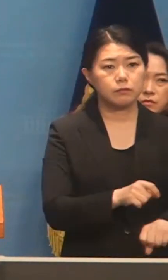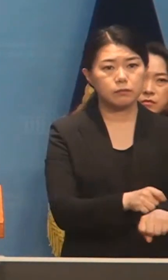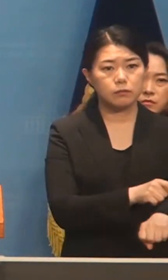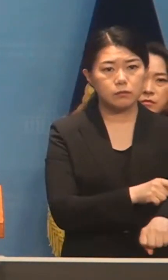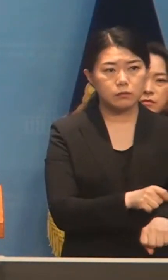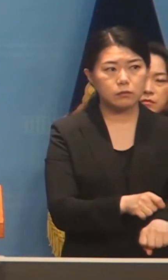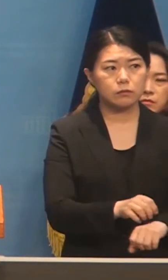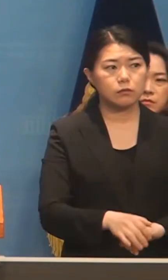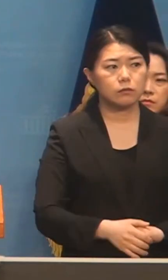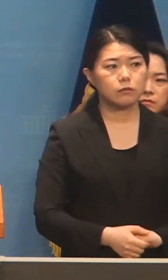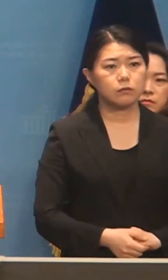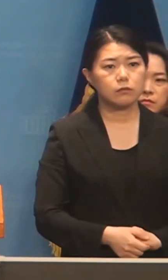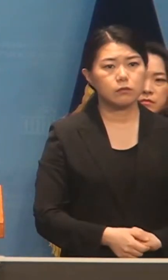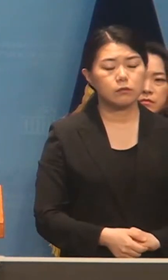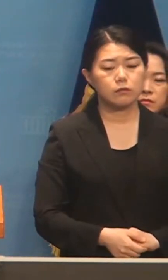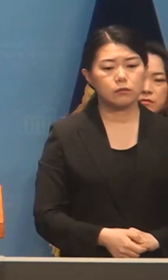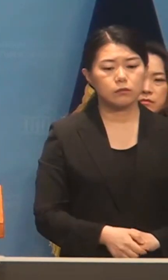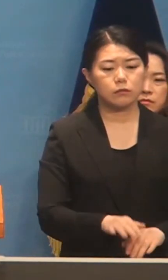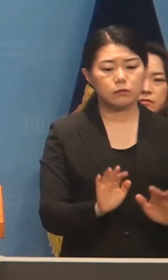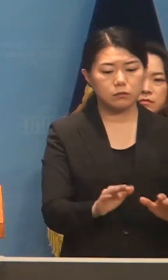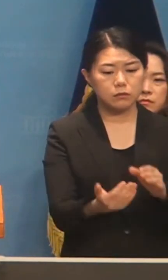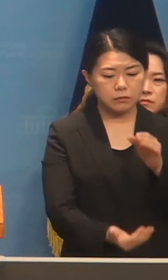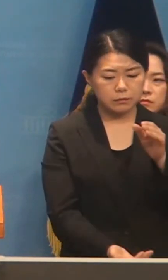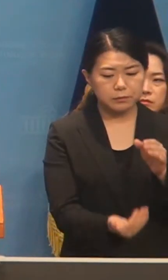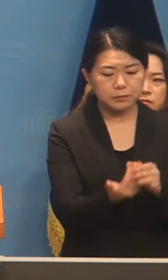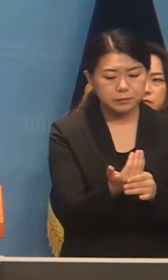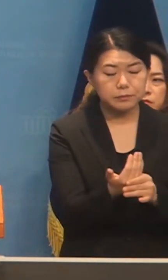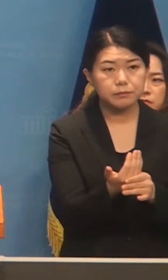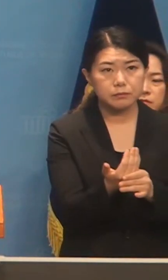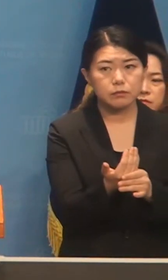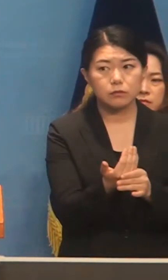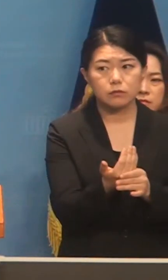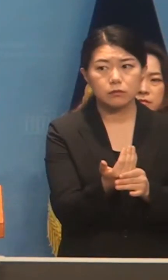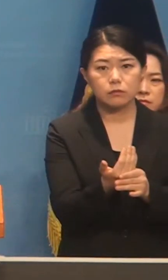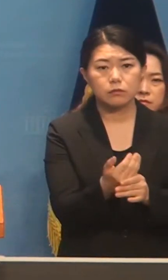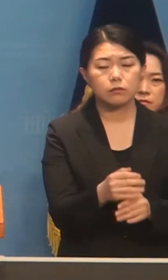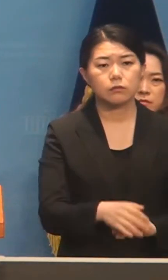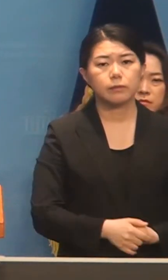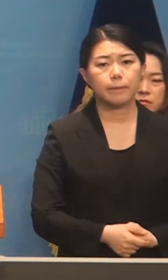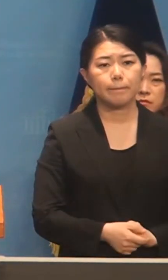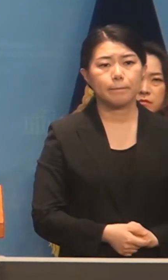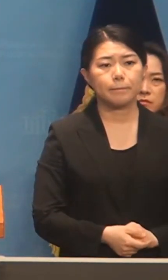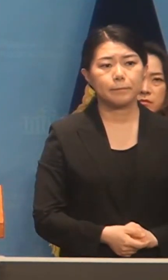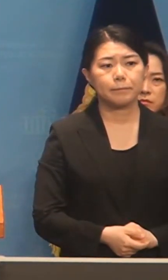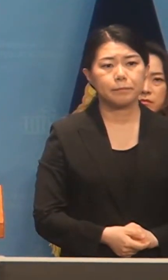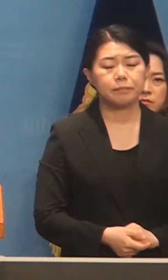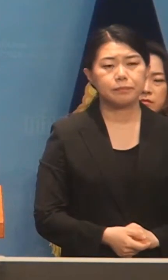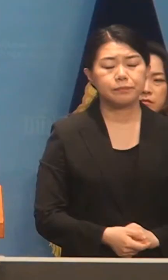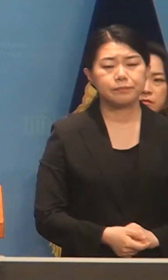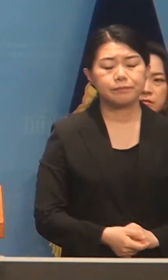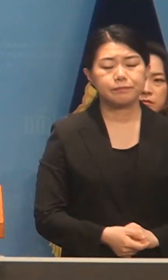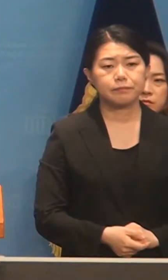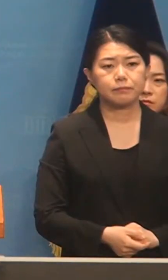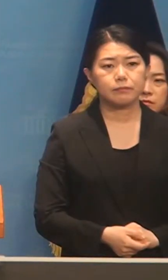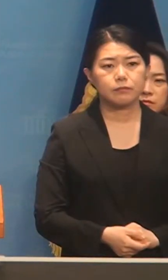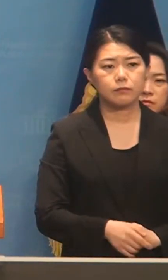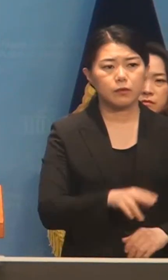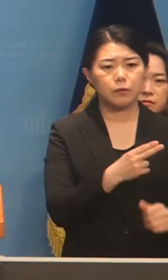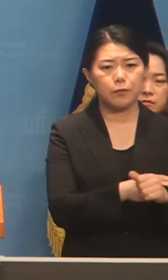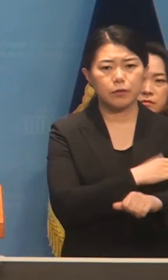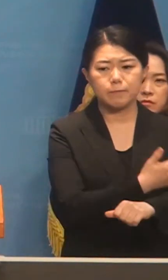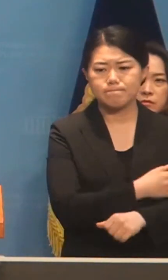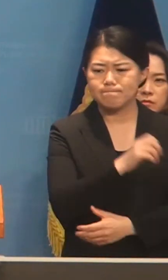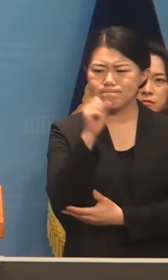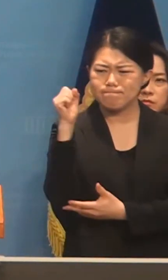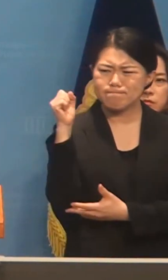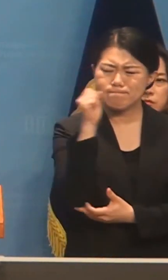특히 이번 일에, 이런 일에 이 교권을